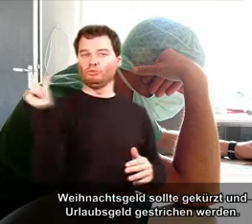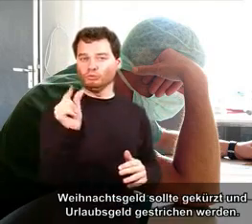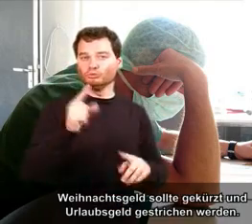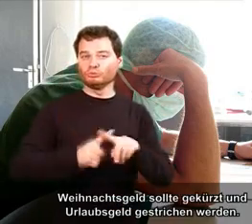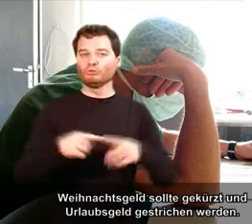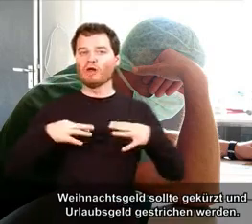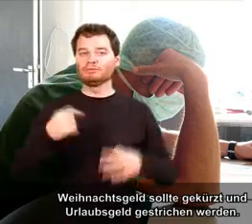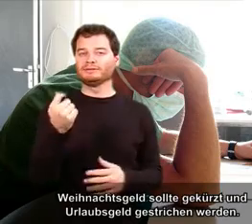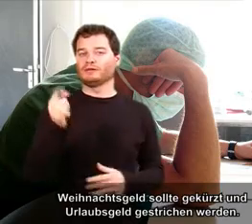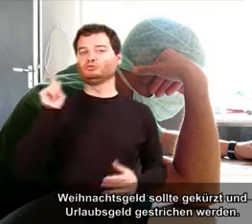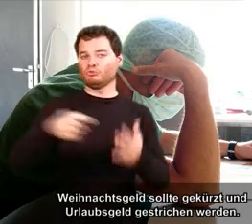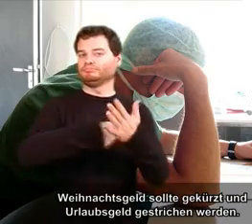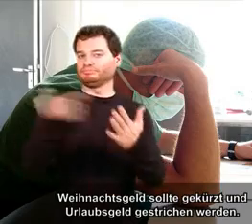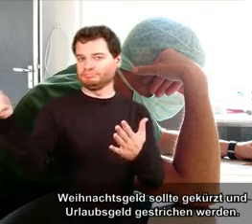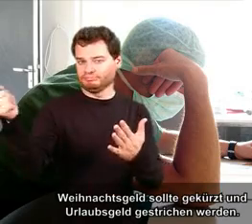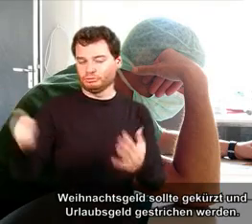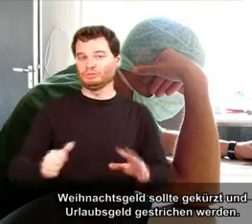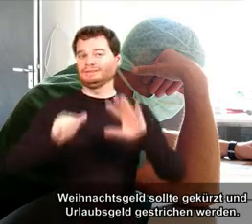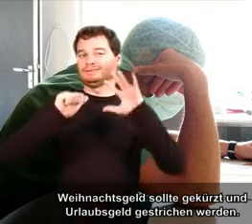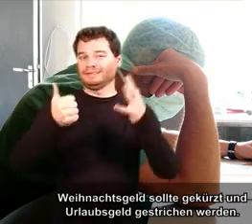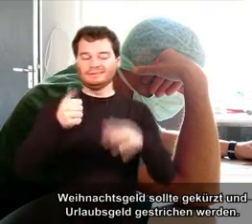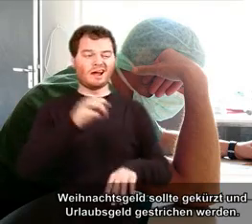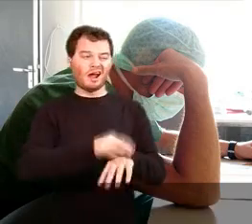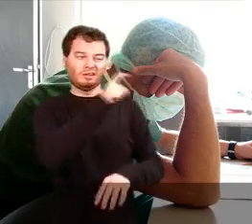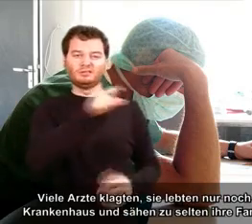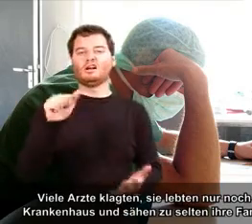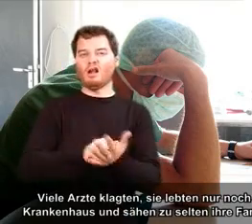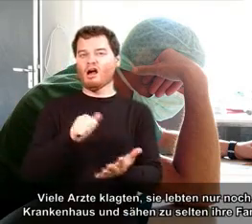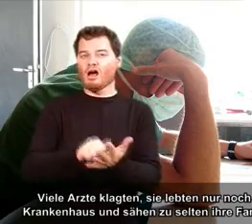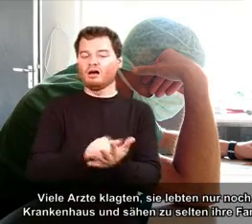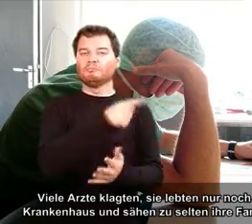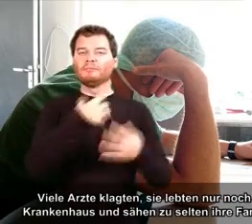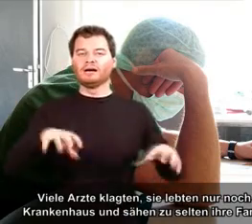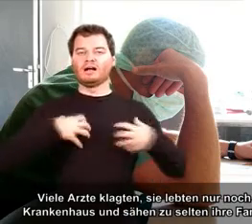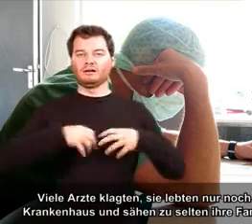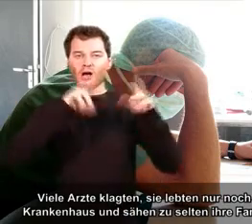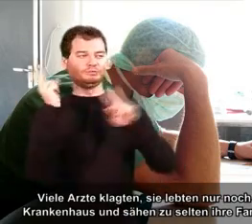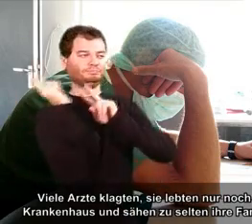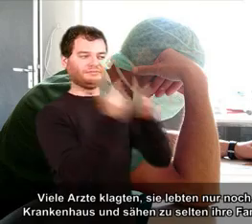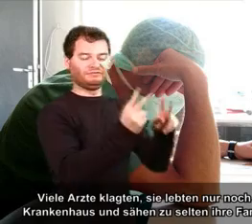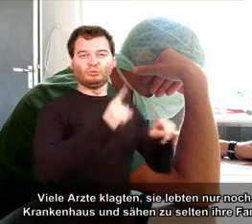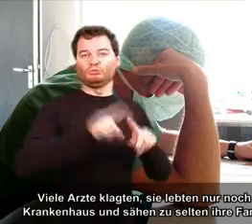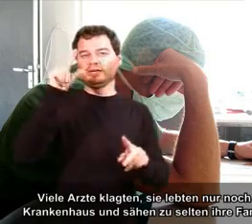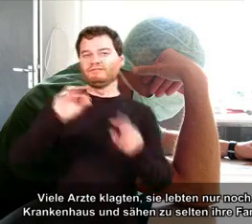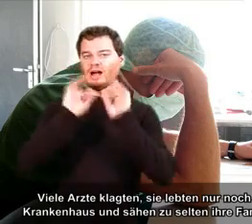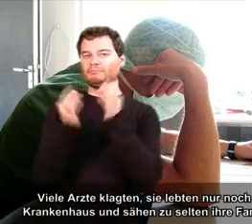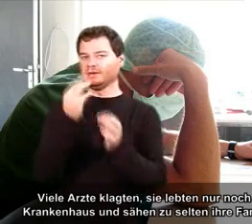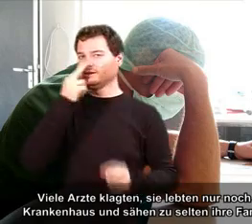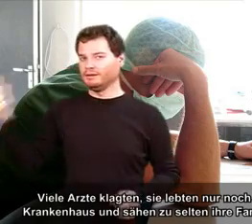Weihnachtsgeld sollte gekürzt und Urlaubsgeld gestrichen werden. Viele Ärzte klagten, sie lebten nur noch im Krankenhaus und säen zu